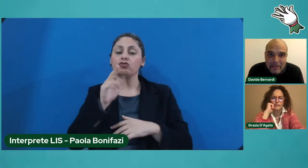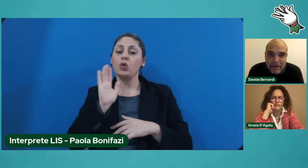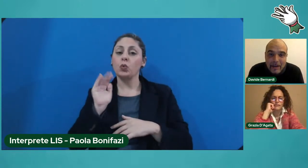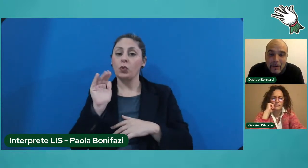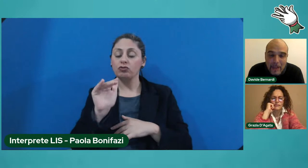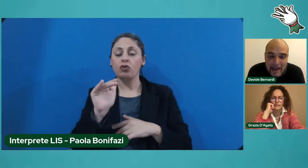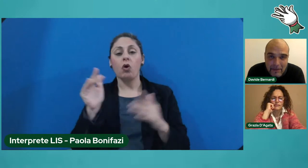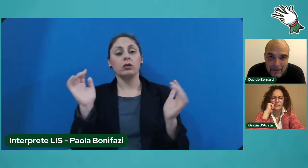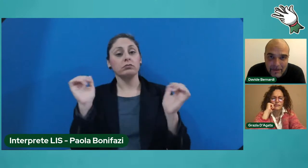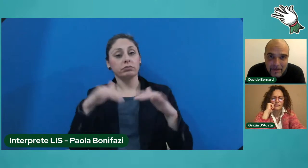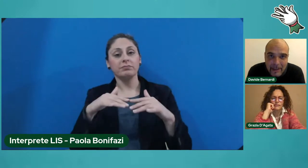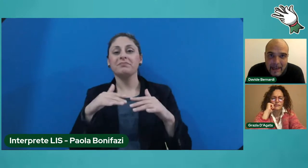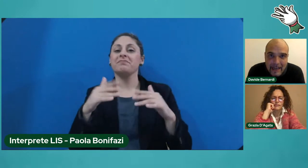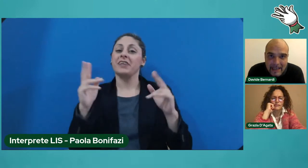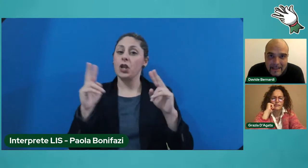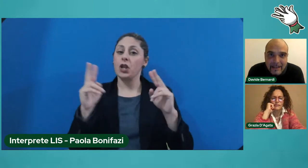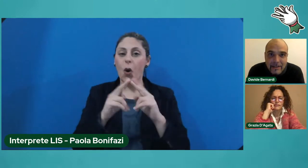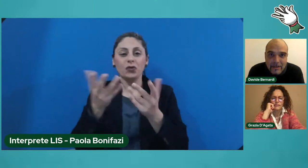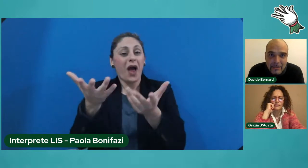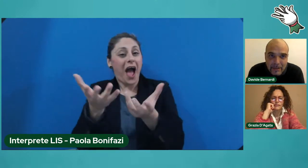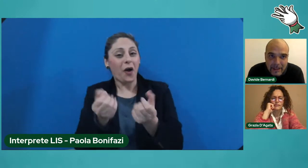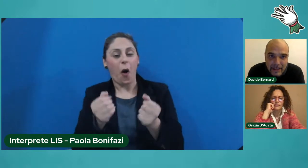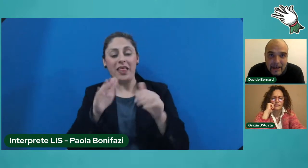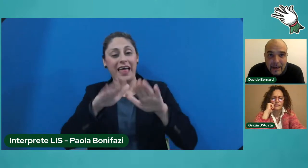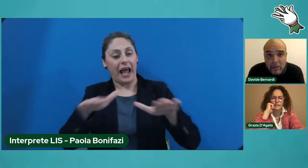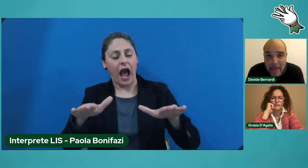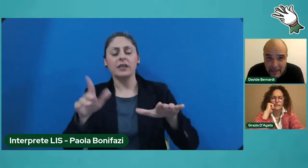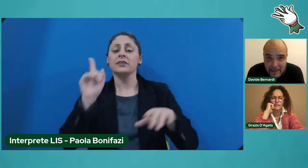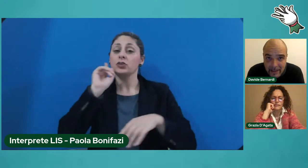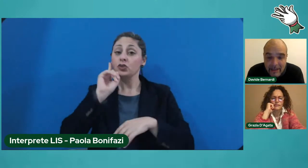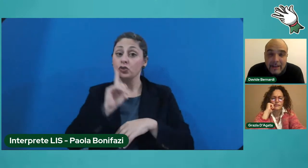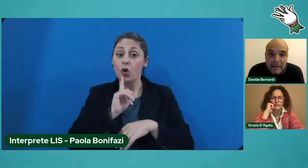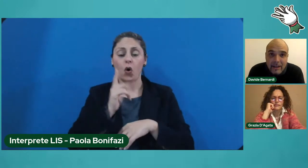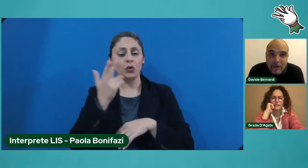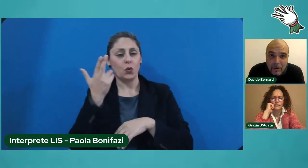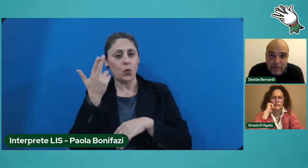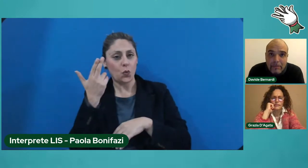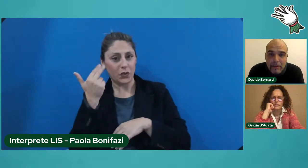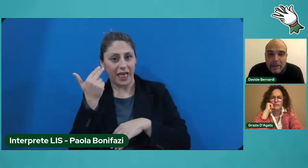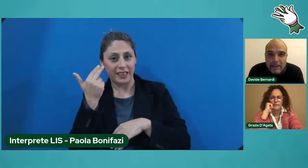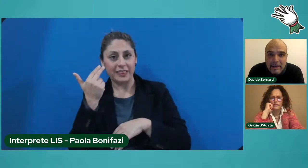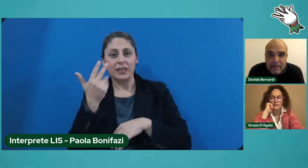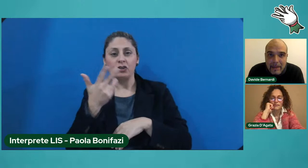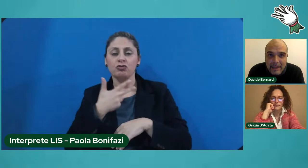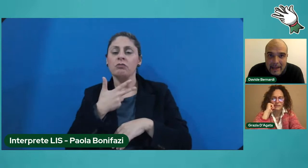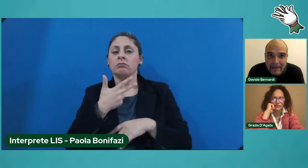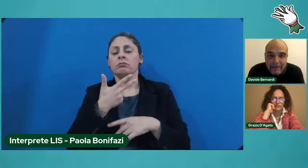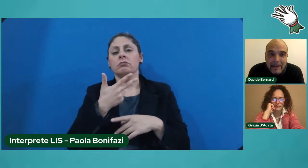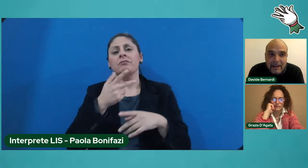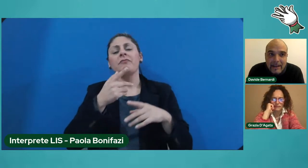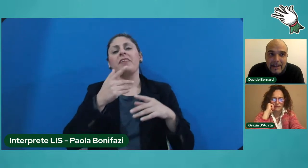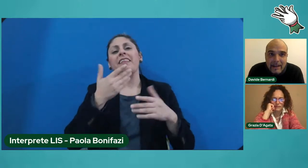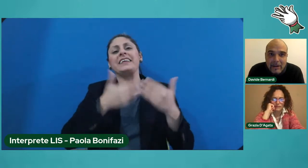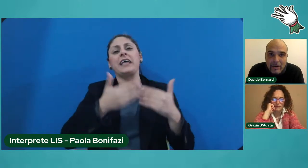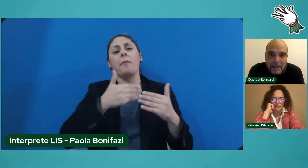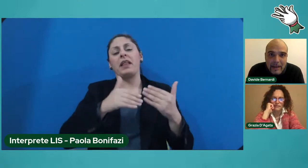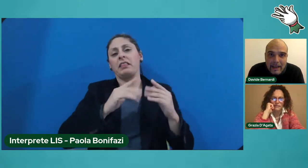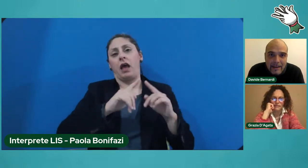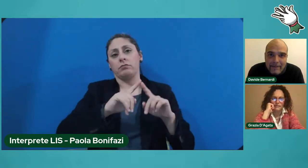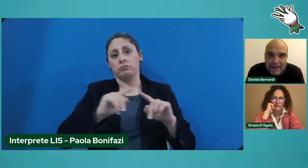incontriamo e accogliamo i ragazzi sordi e udenti con pluridisabilità, con